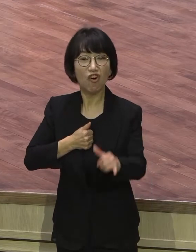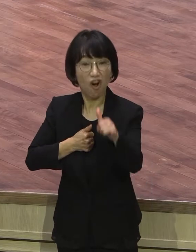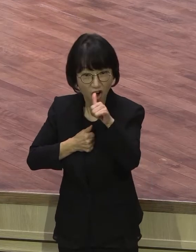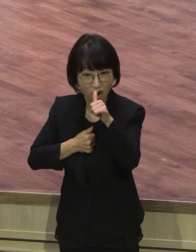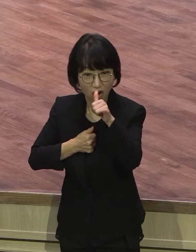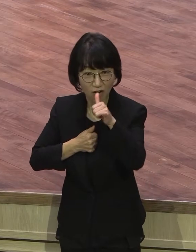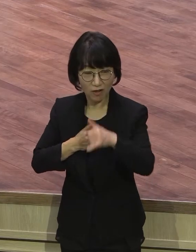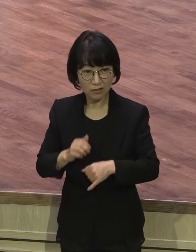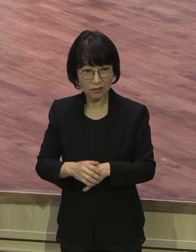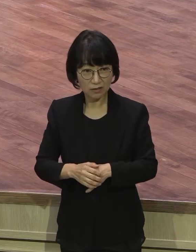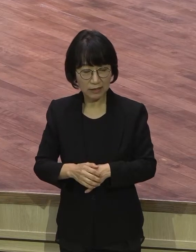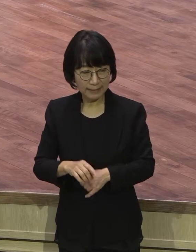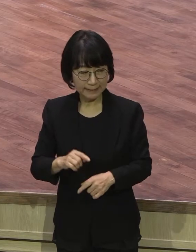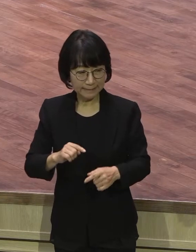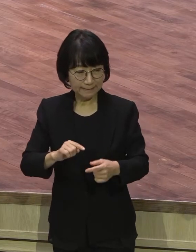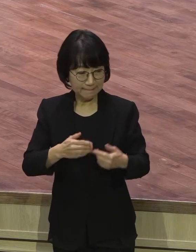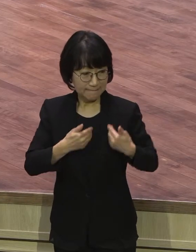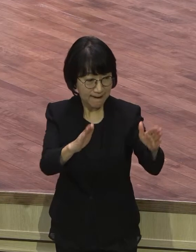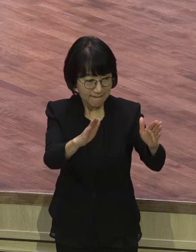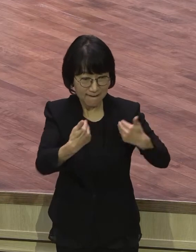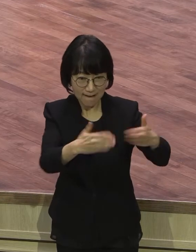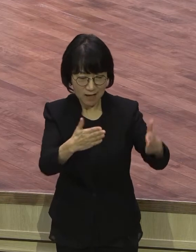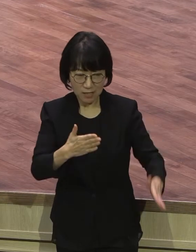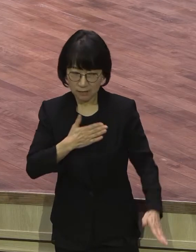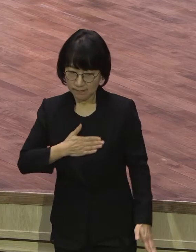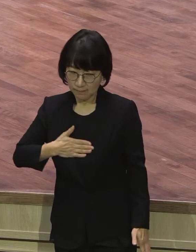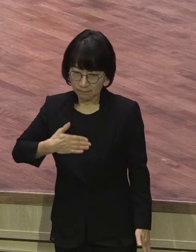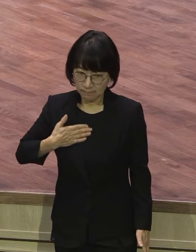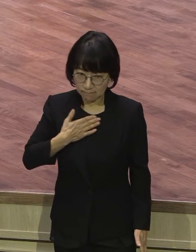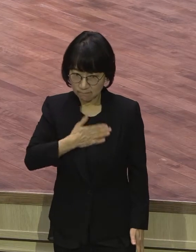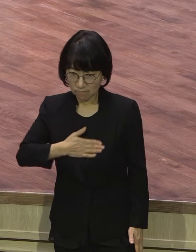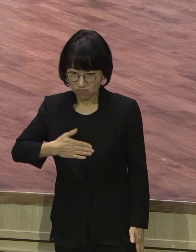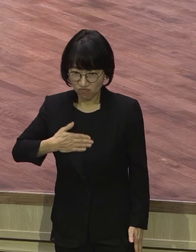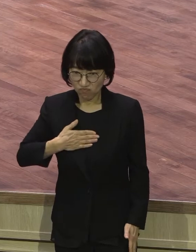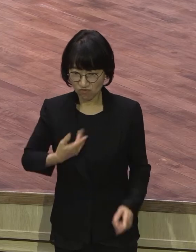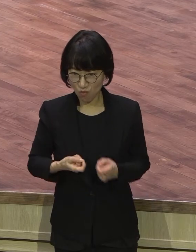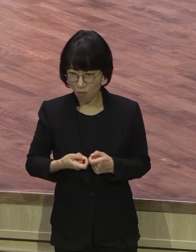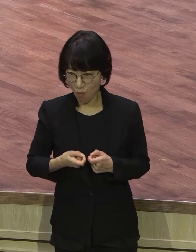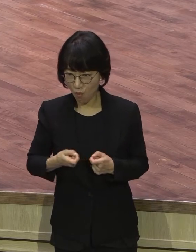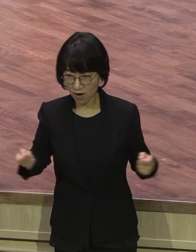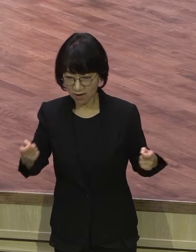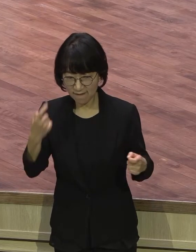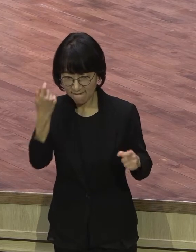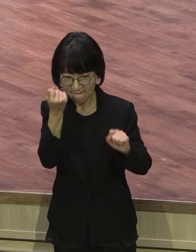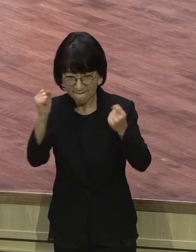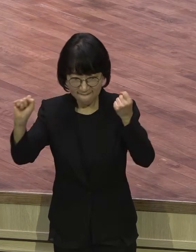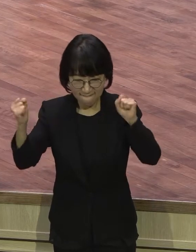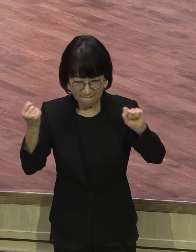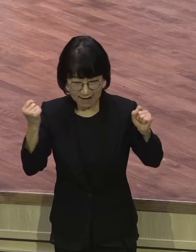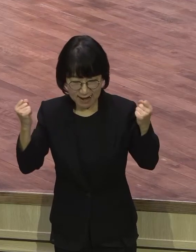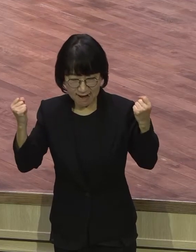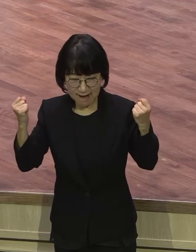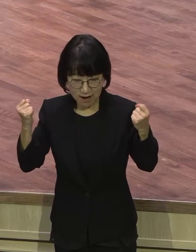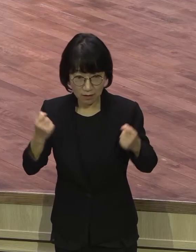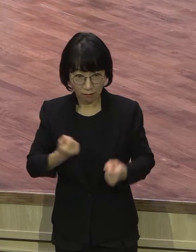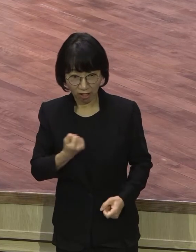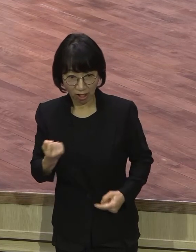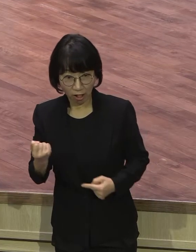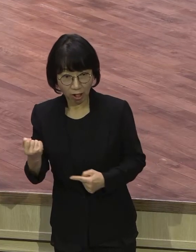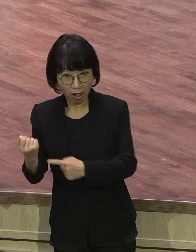서로 마음에 상처를 주고 상처받고 오래갑니다. 계속 가면 어떻게 돼요? 암덩어리 돼요,